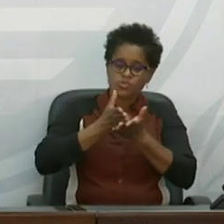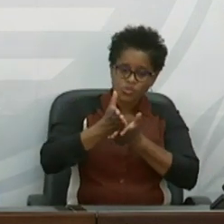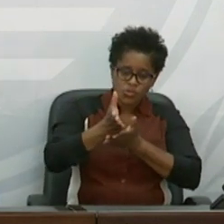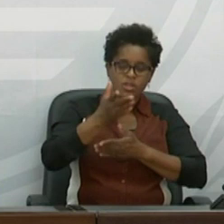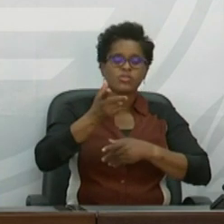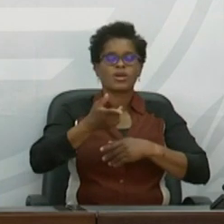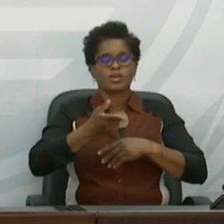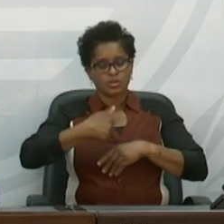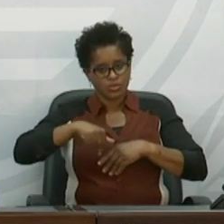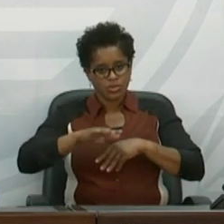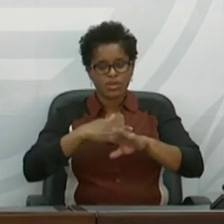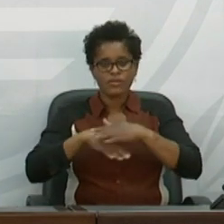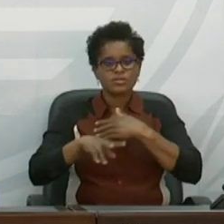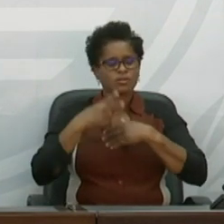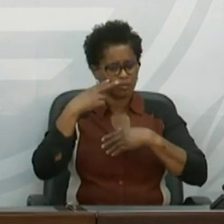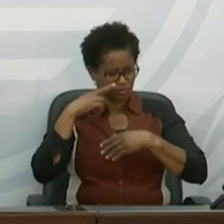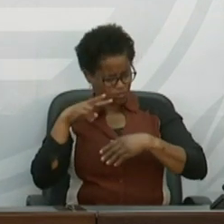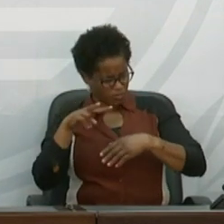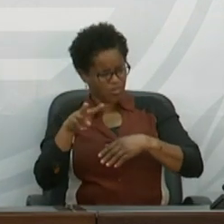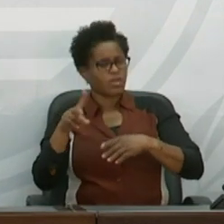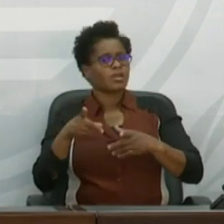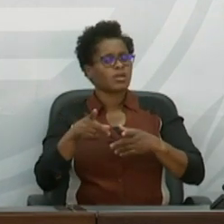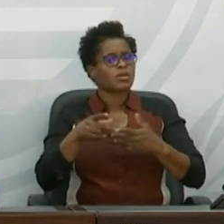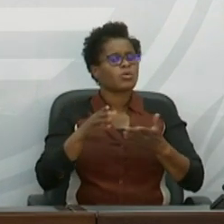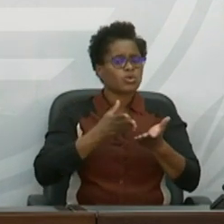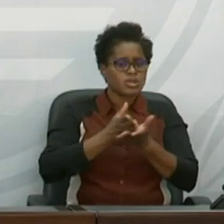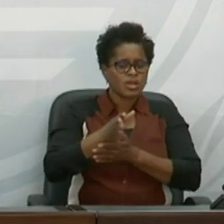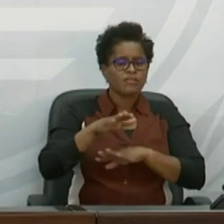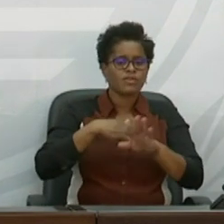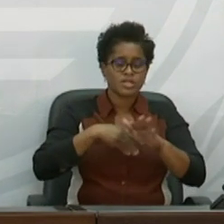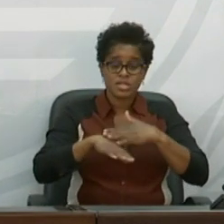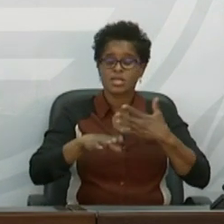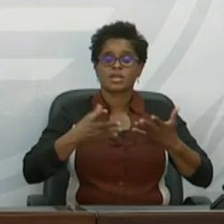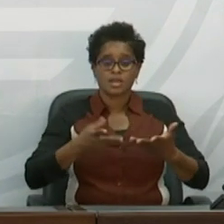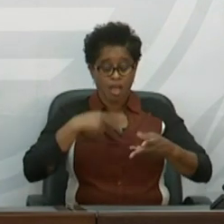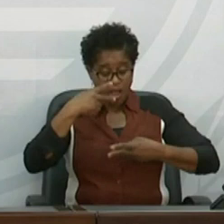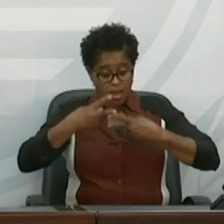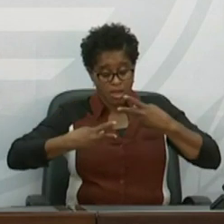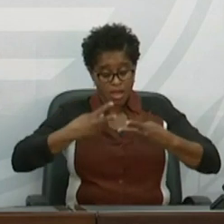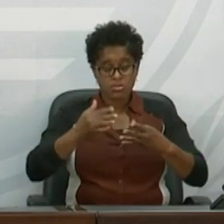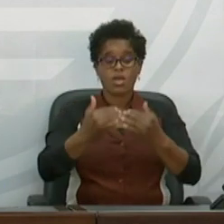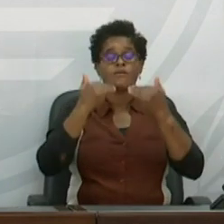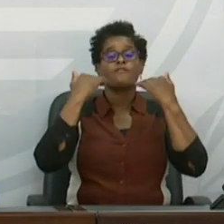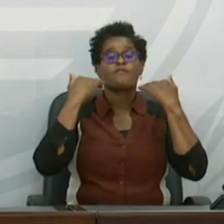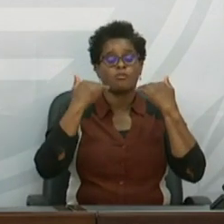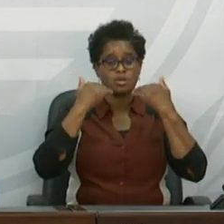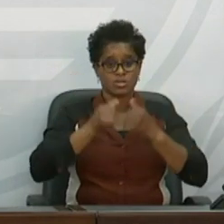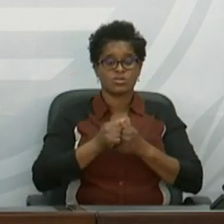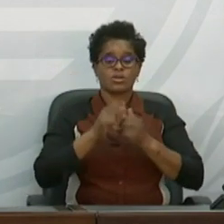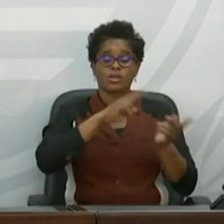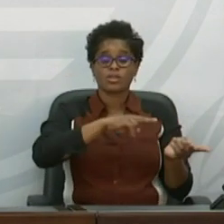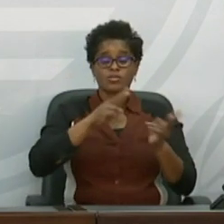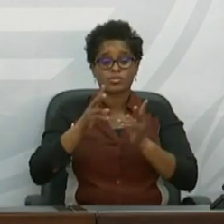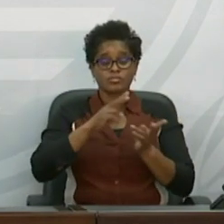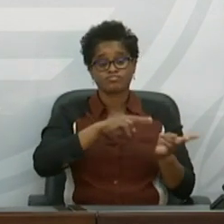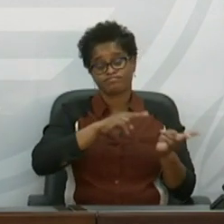fazer a vigilância, vamos continuar a fazer a análise da informação que é enviada